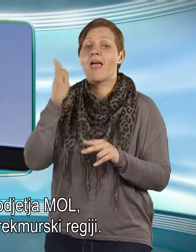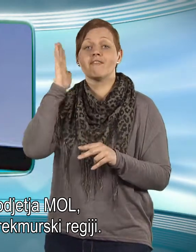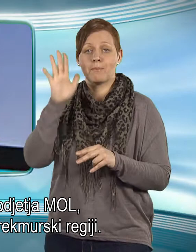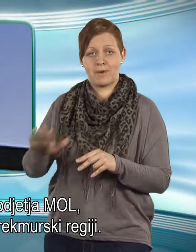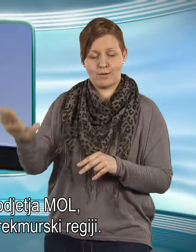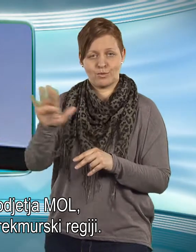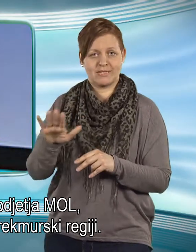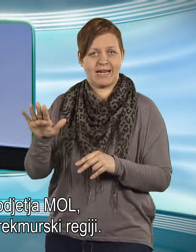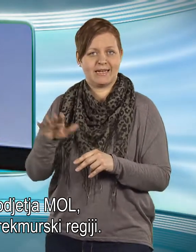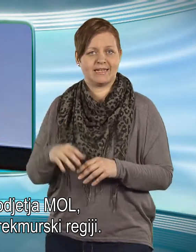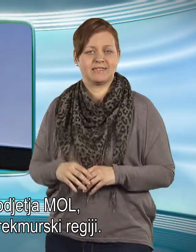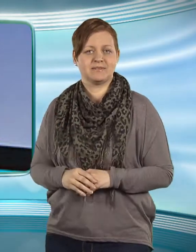regiji.